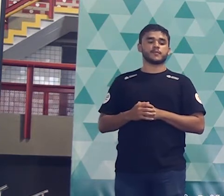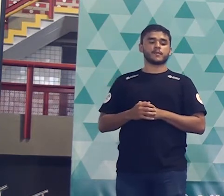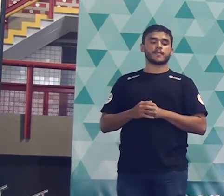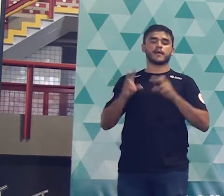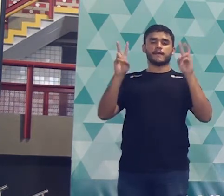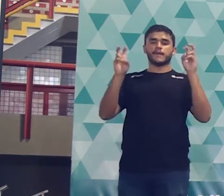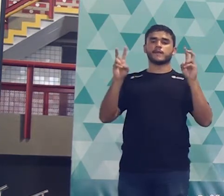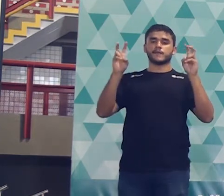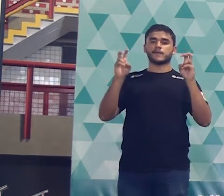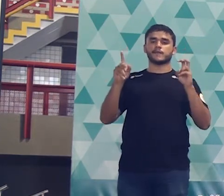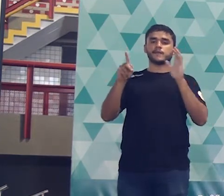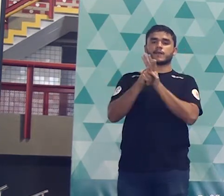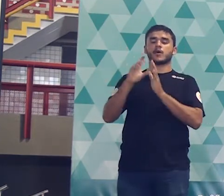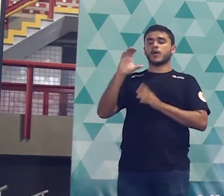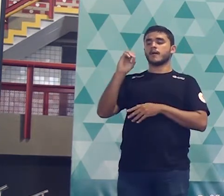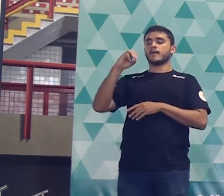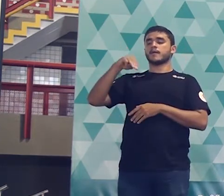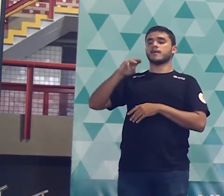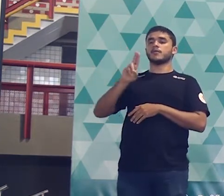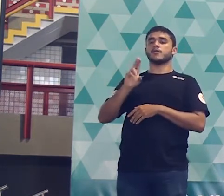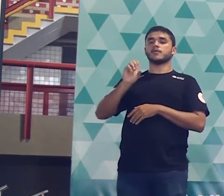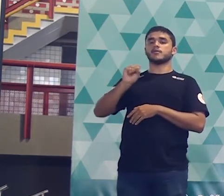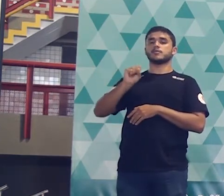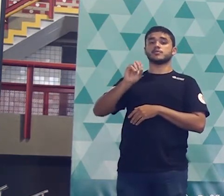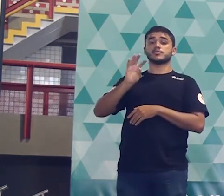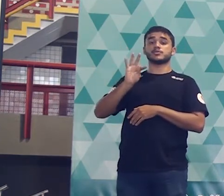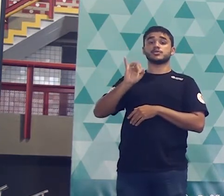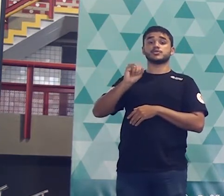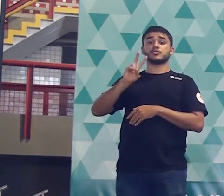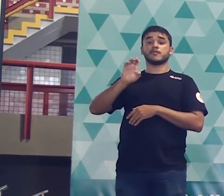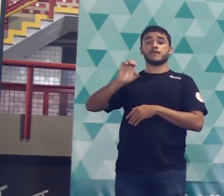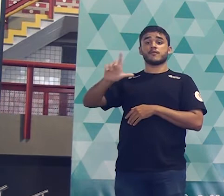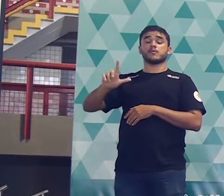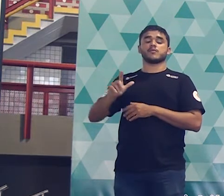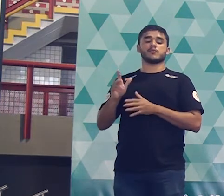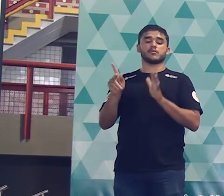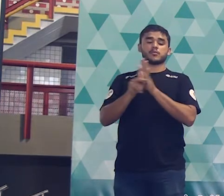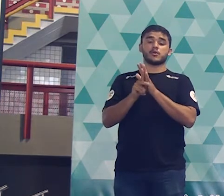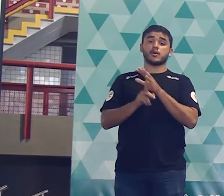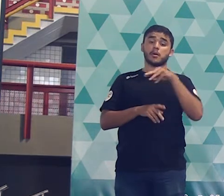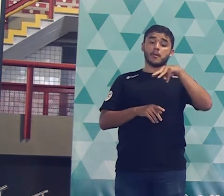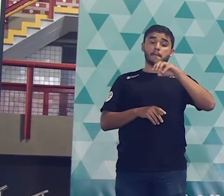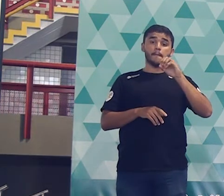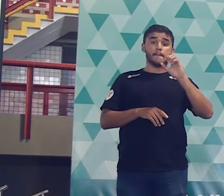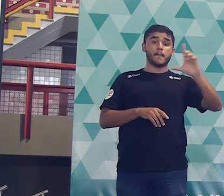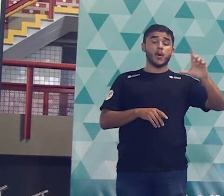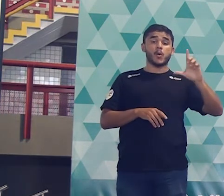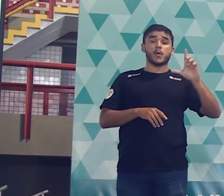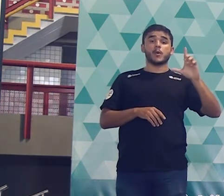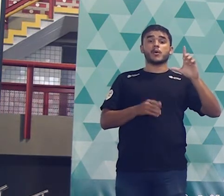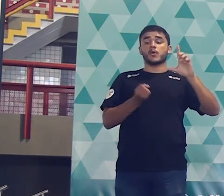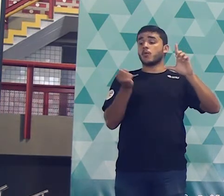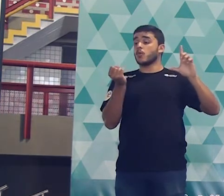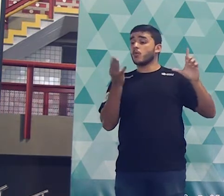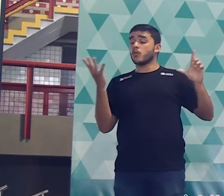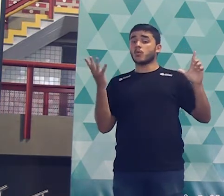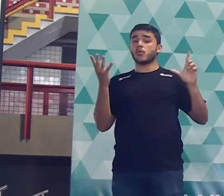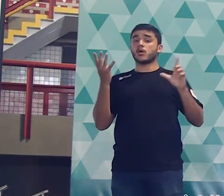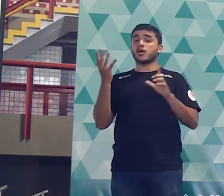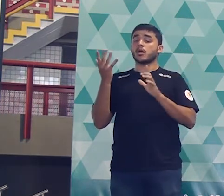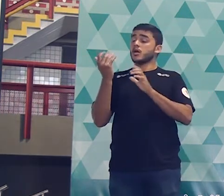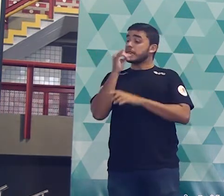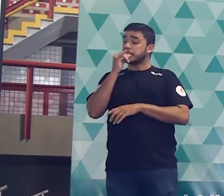novo, questão que fala de combustão. De novo, questão que vai relacionar mols com a quantidade de